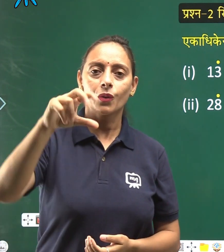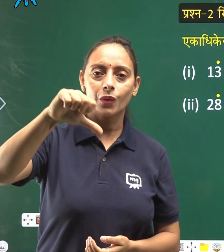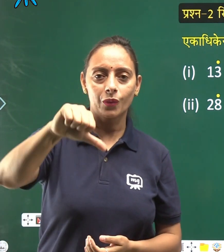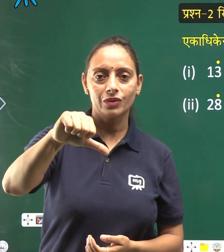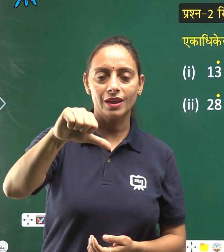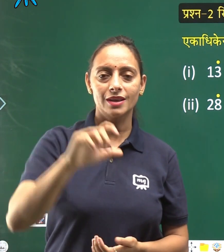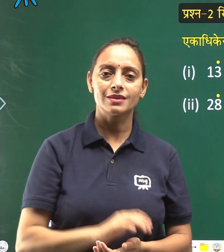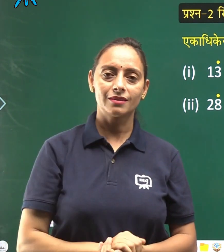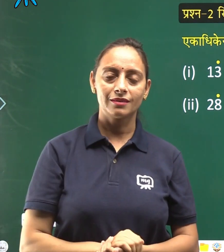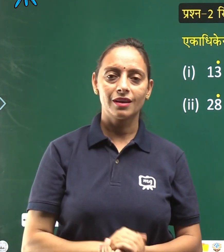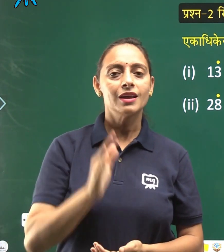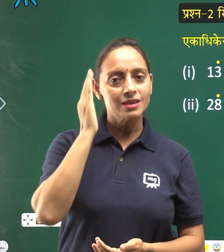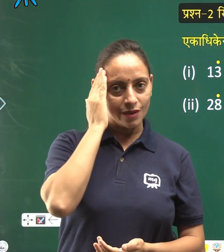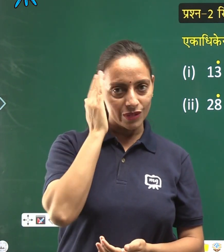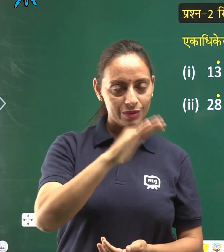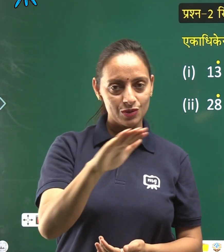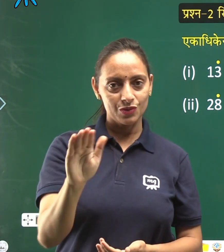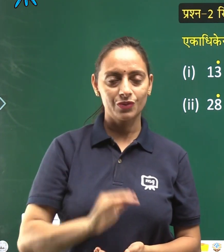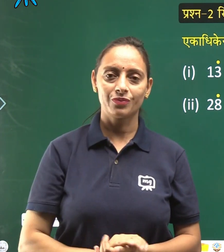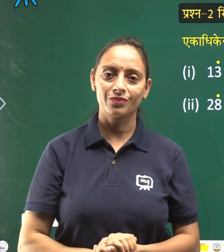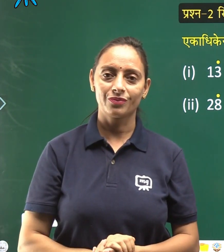29। समझ में आया?